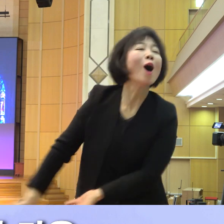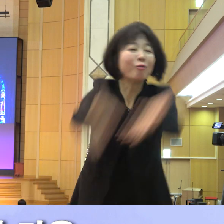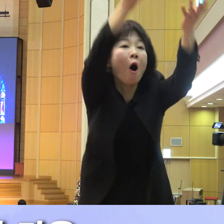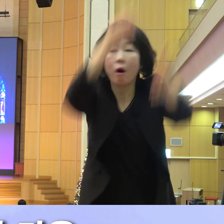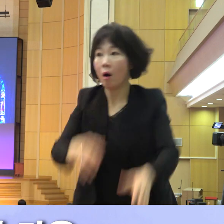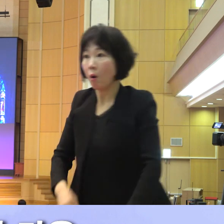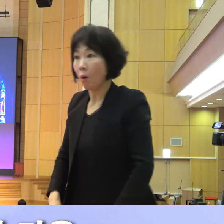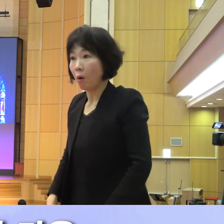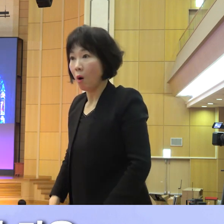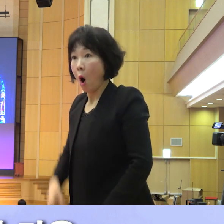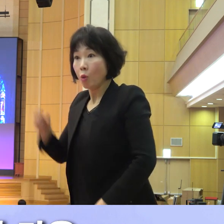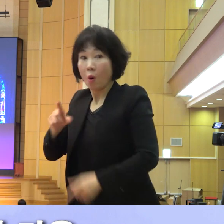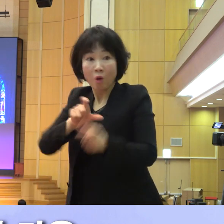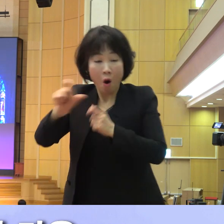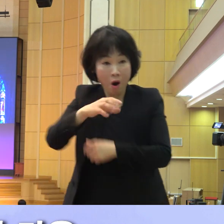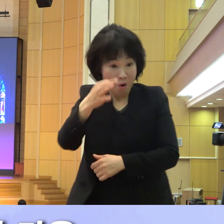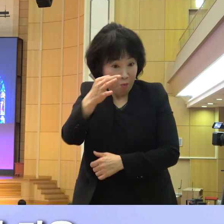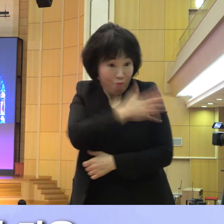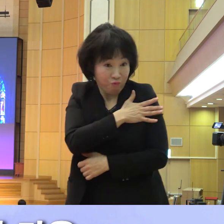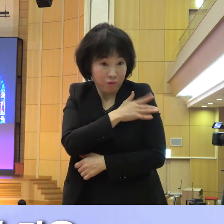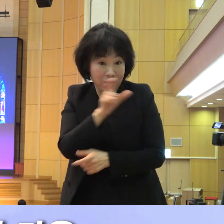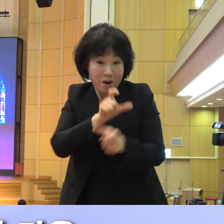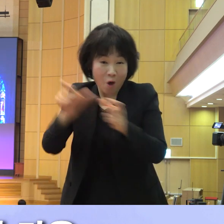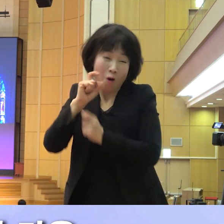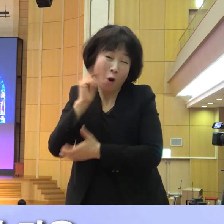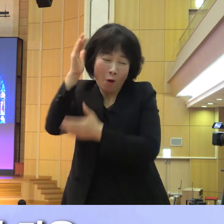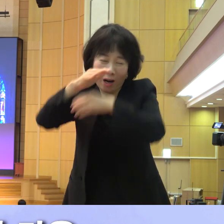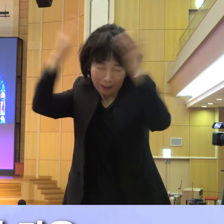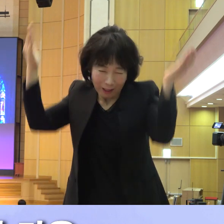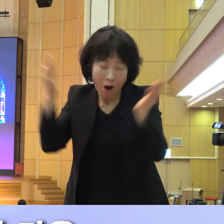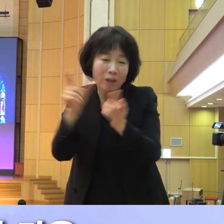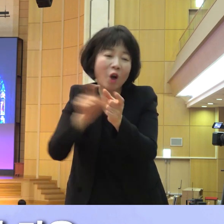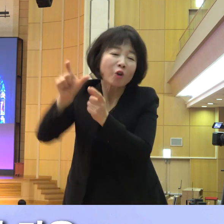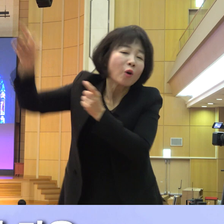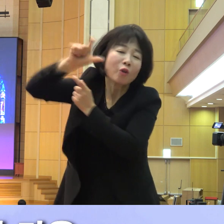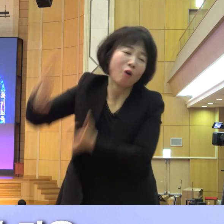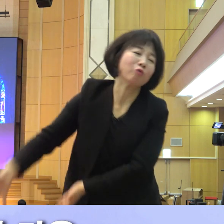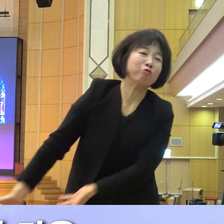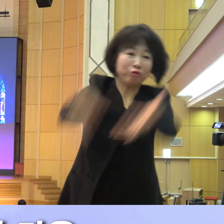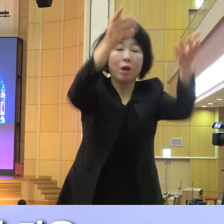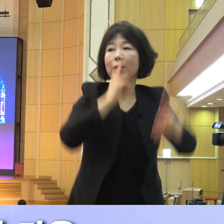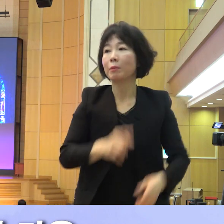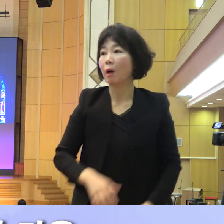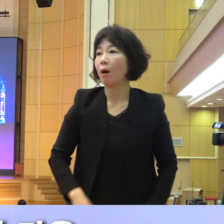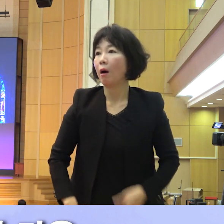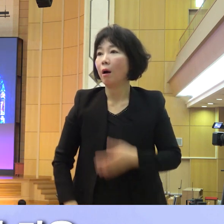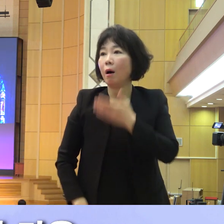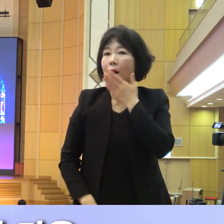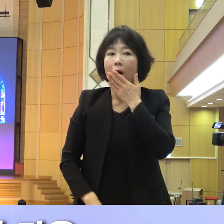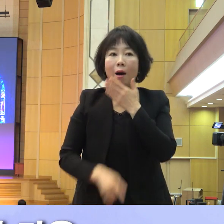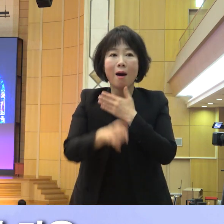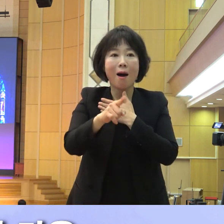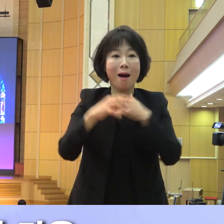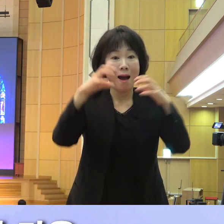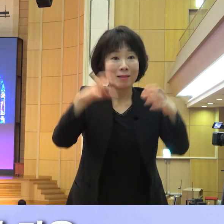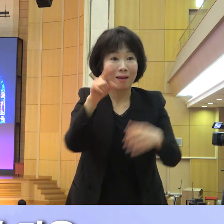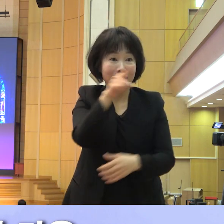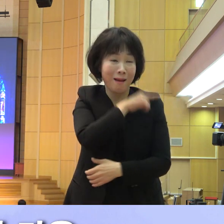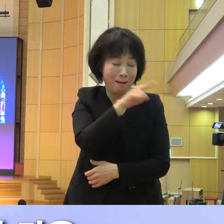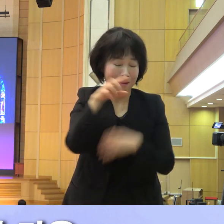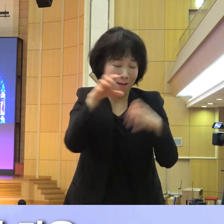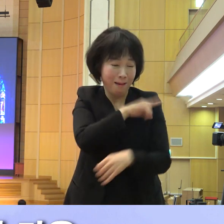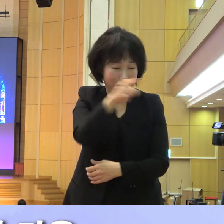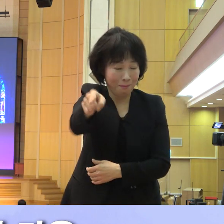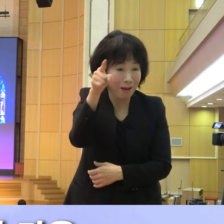아니라 내가 구하지 아니한 부와 수도 내게 주노니 역대의 노와 같은 왕이 없을 것이다.